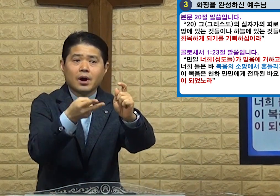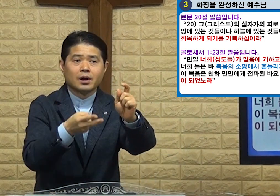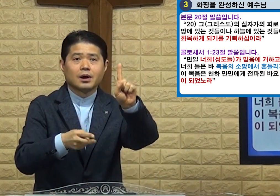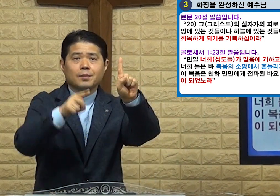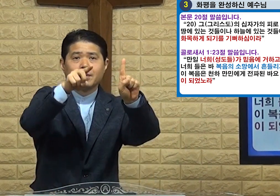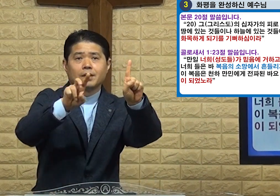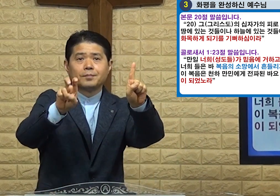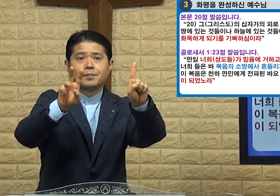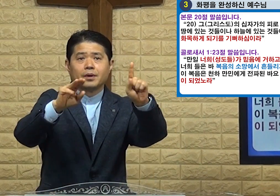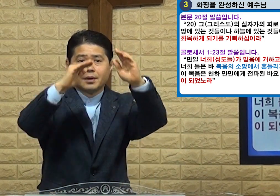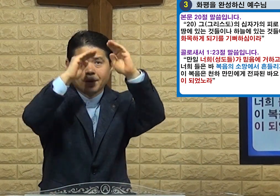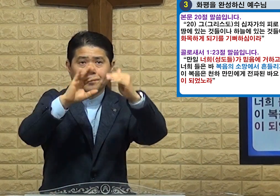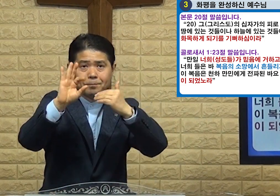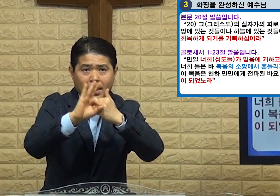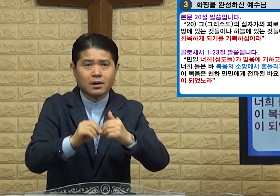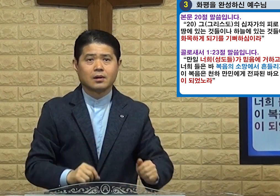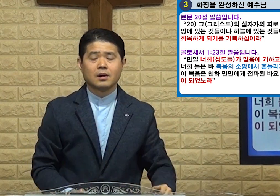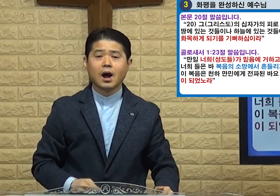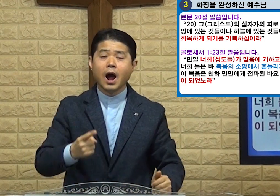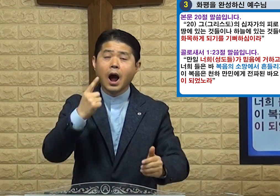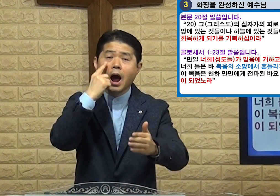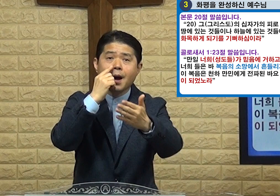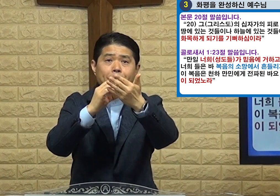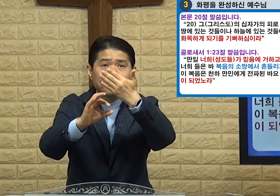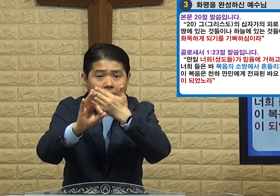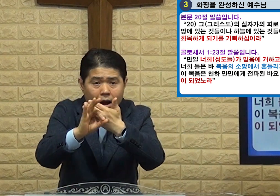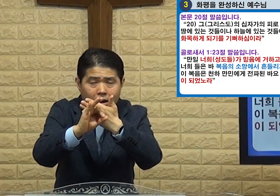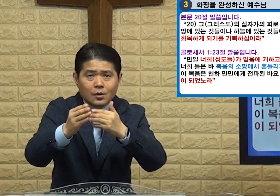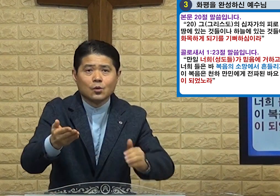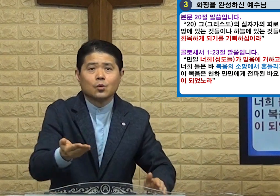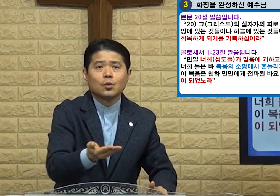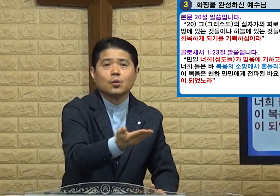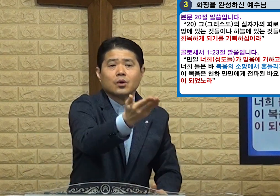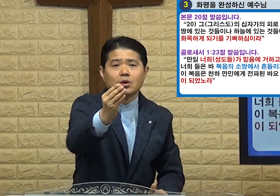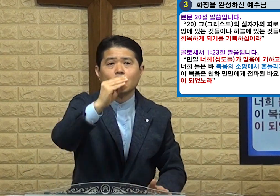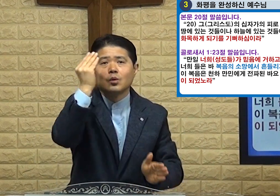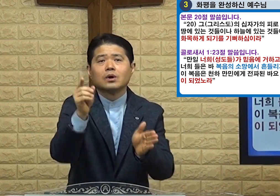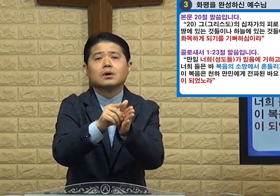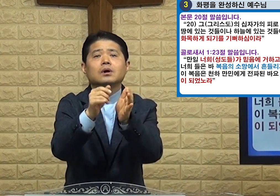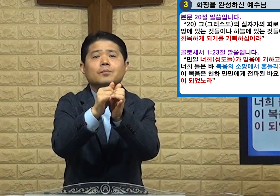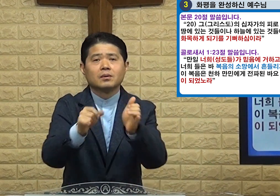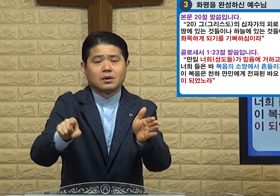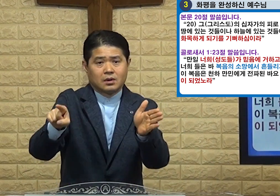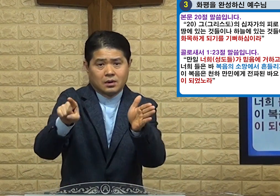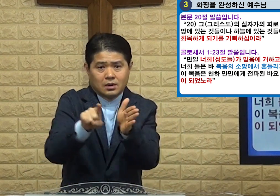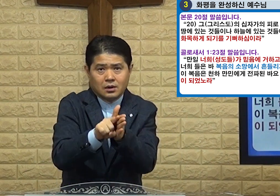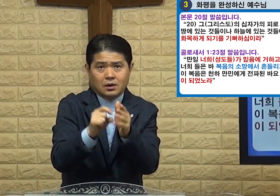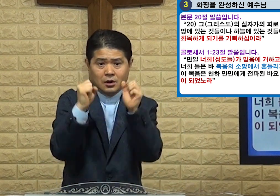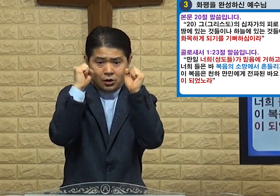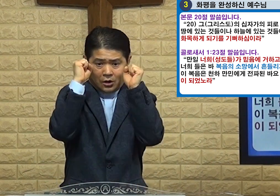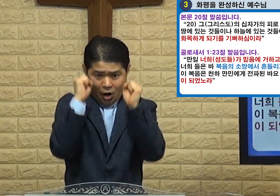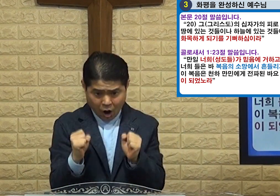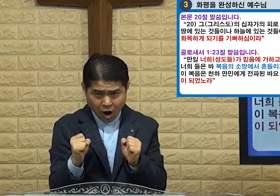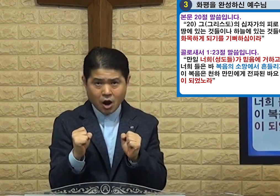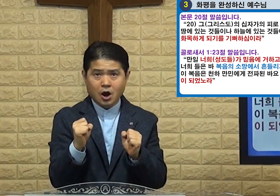것입니다. 골로새서 1장 23절의 말씀을 보면 만일 너희 성도들이 믿음